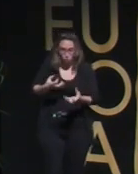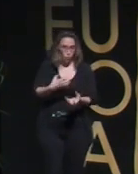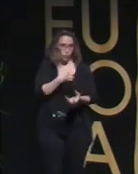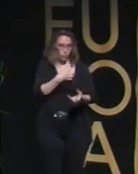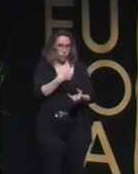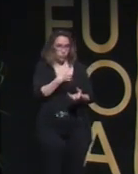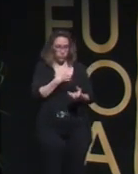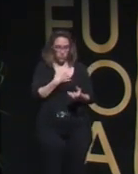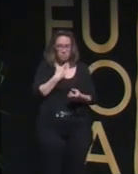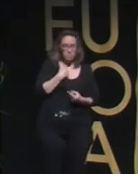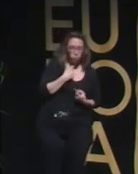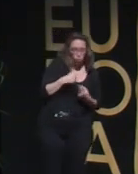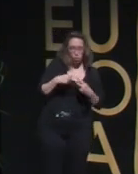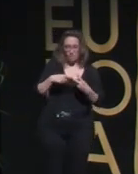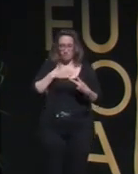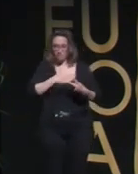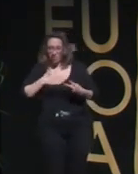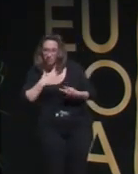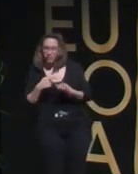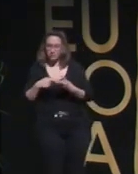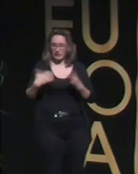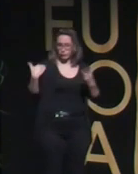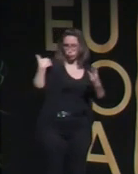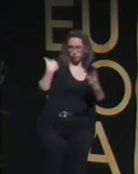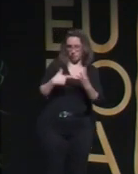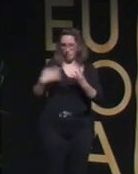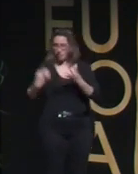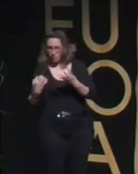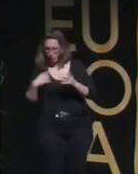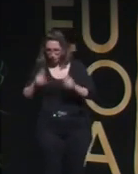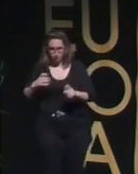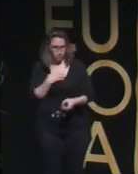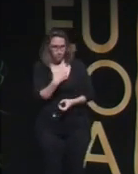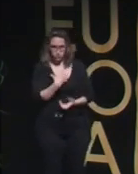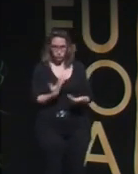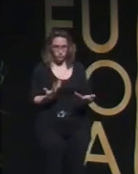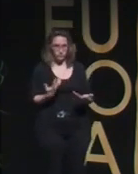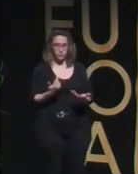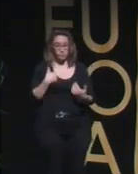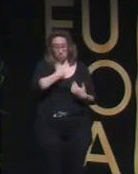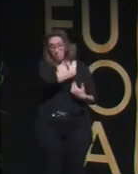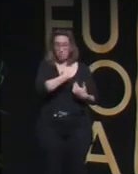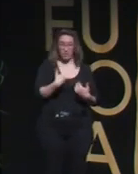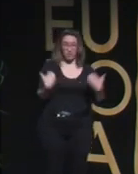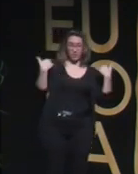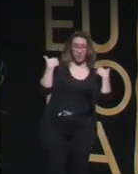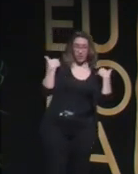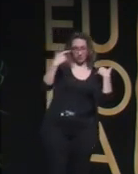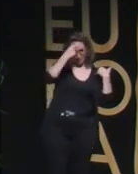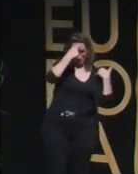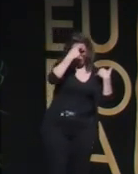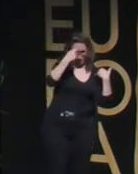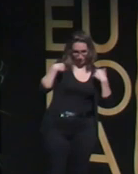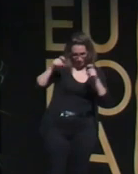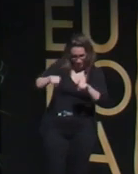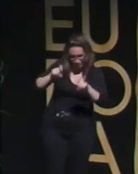placer, en lo que es la responsabilidad y es el deber. Por lo tanto, debemos asumir que vamos por detrás. Lo que pasa es que la parte que nos toca es hacer del lóbulo prefrontal. Y